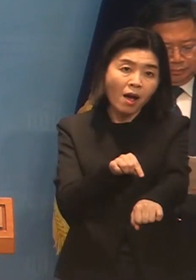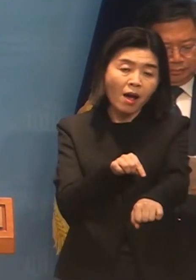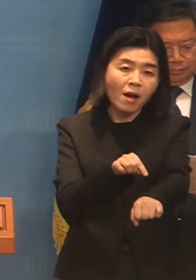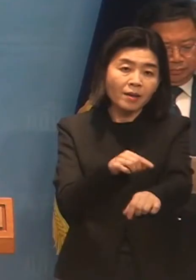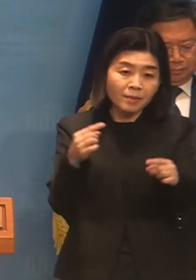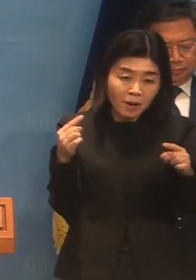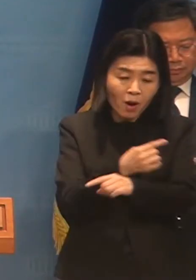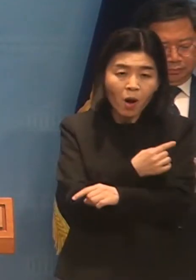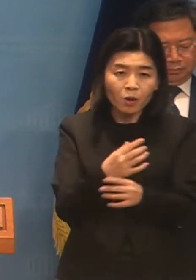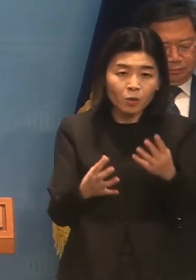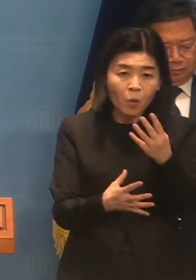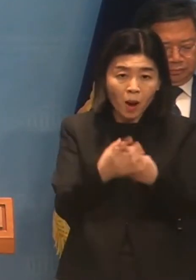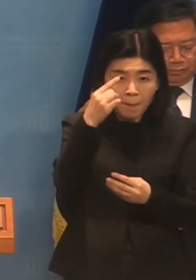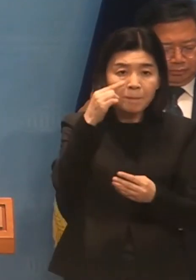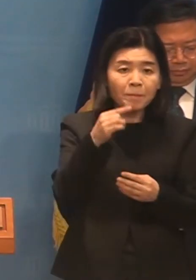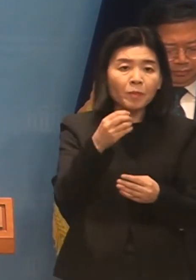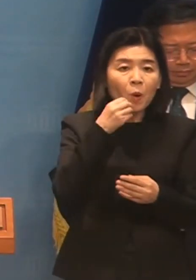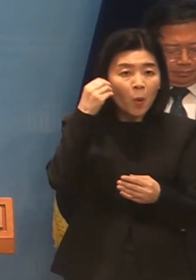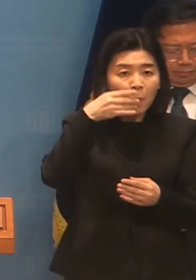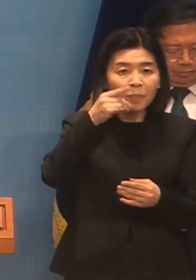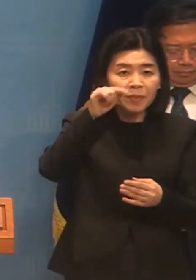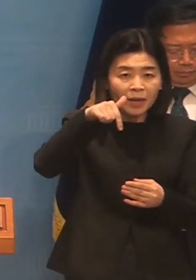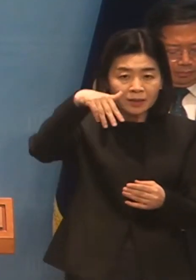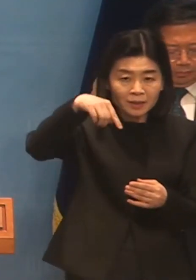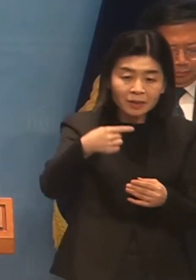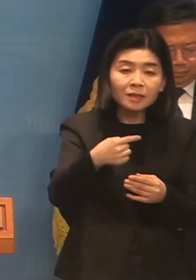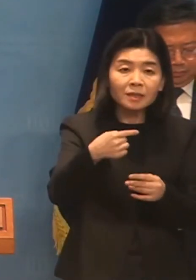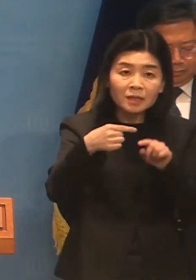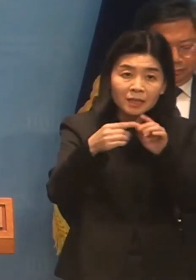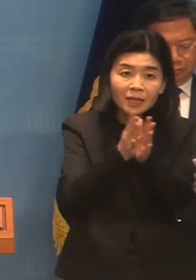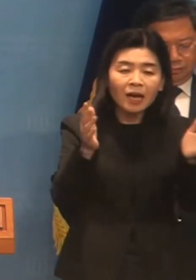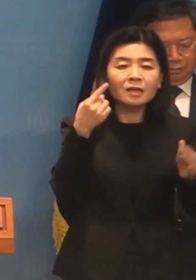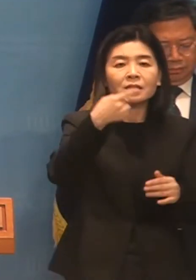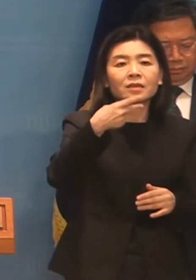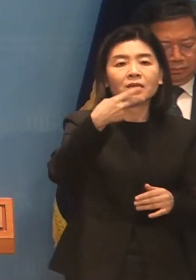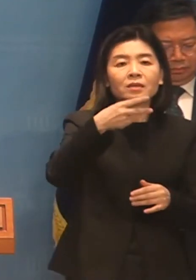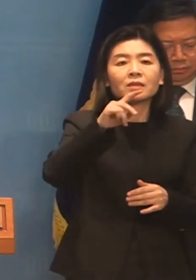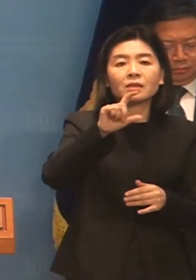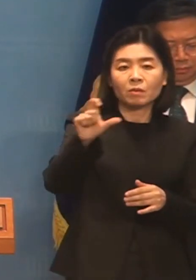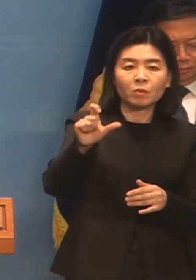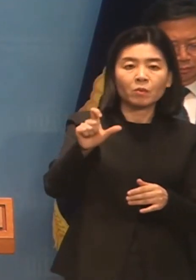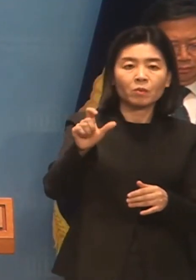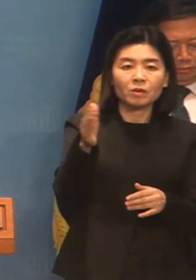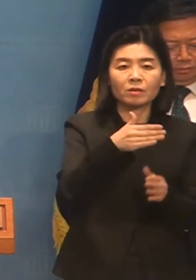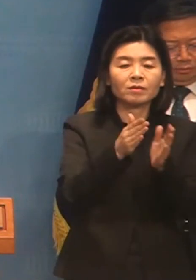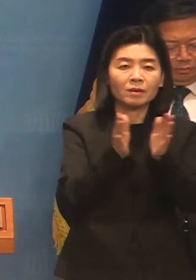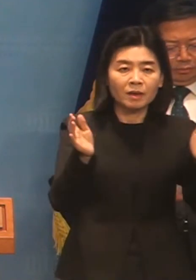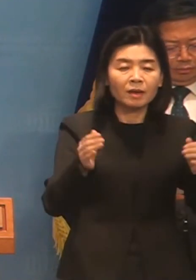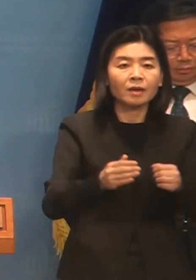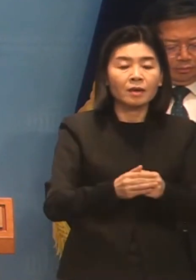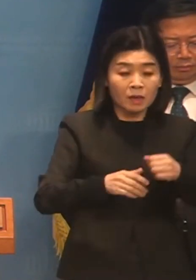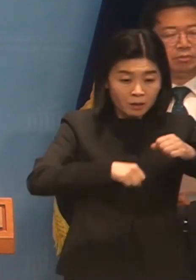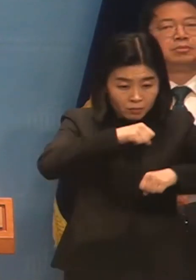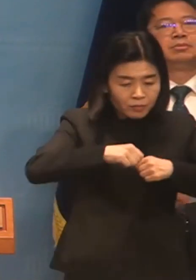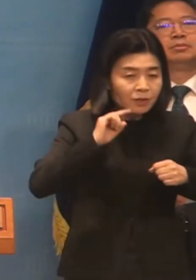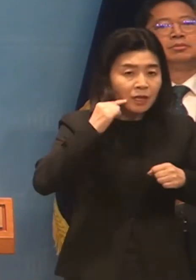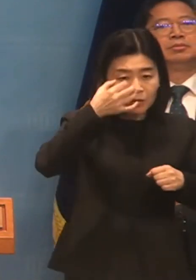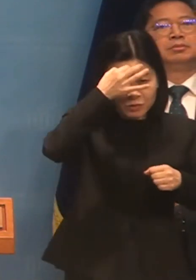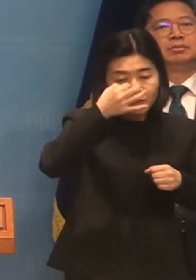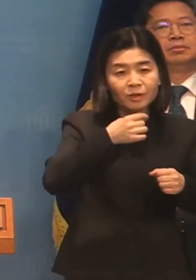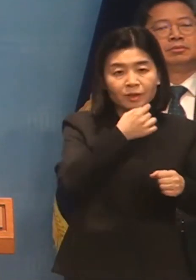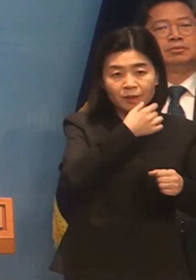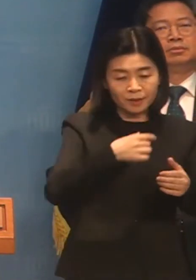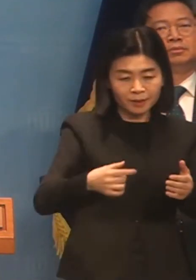편리하게 통합한 홈택스가 2015년부터 시행되었다. 프리랜서 예술인